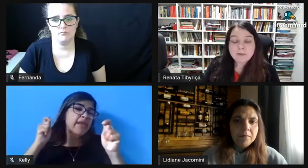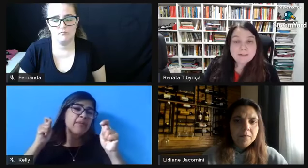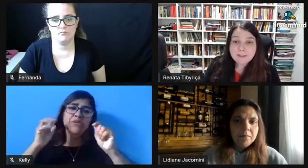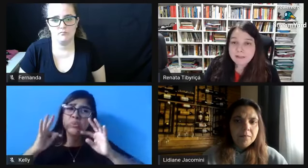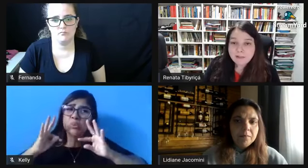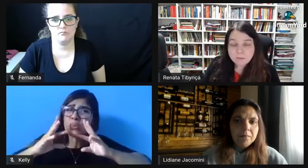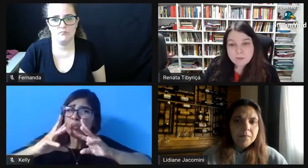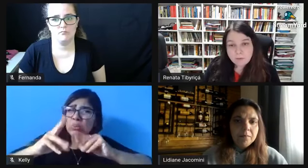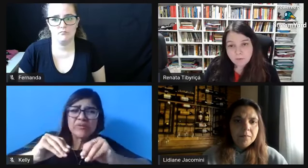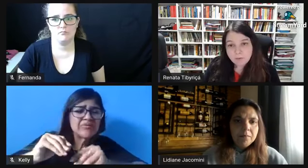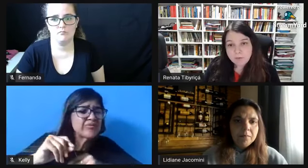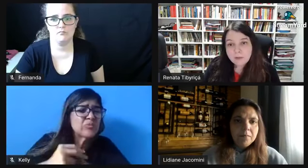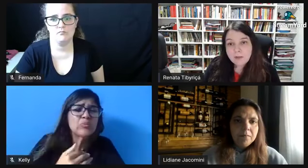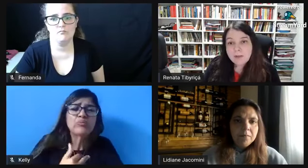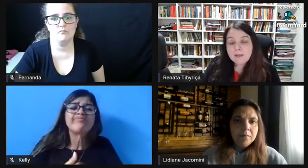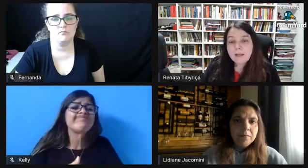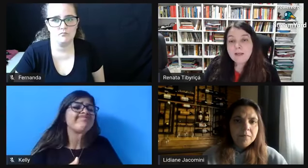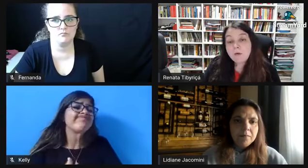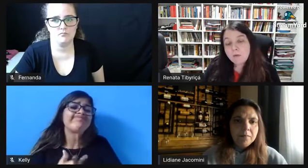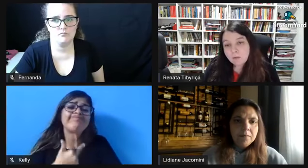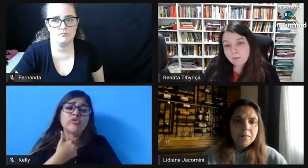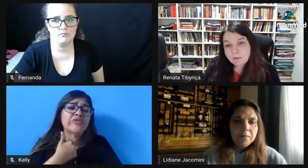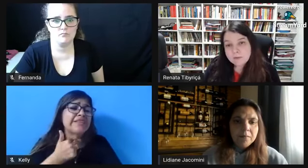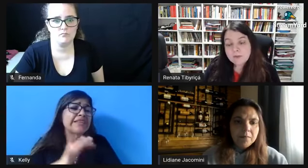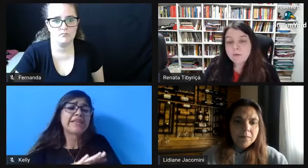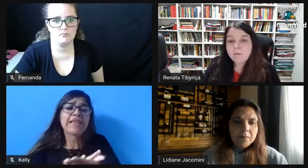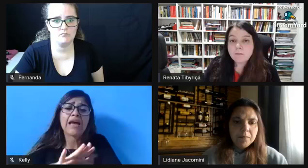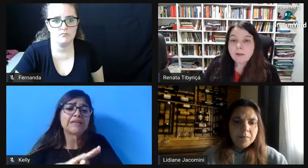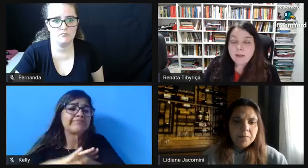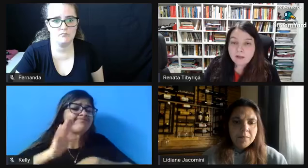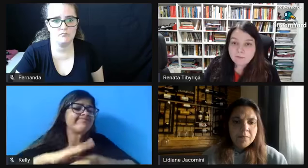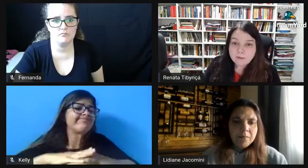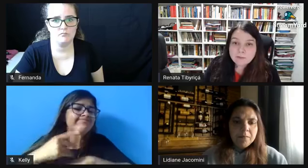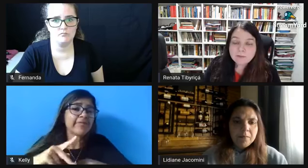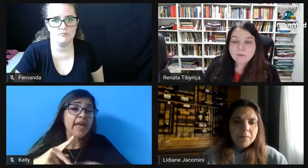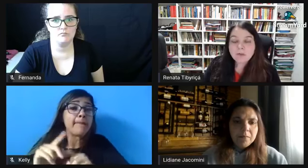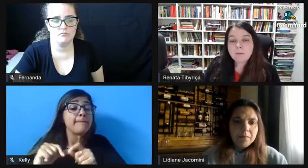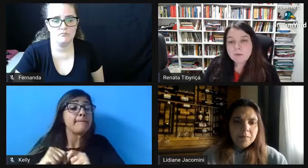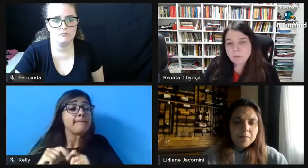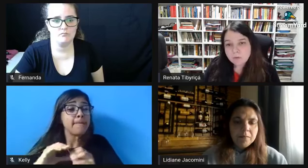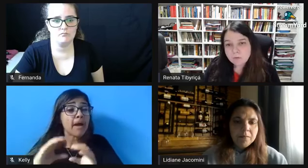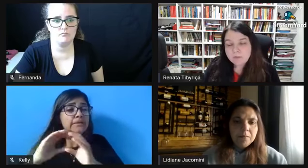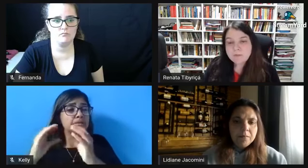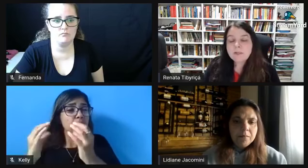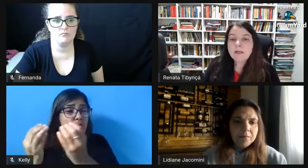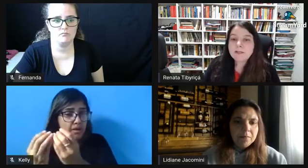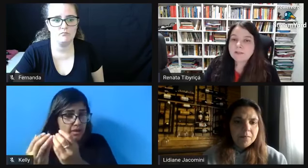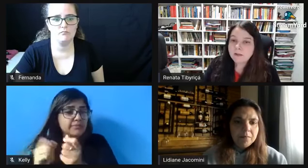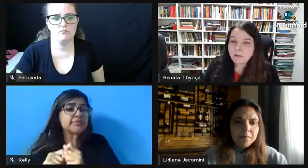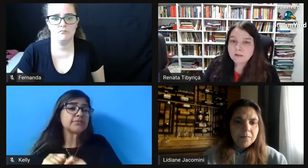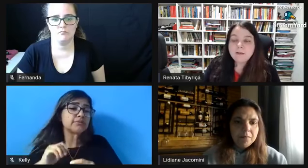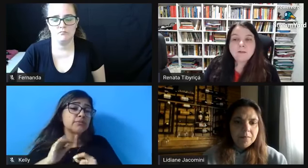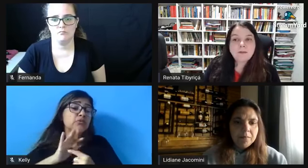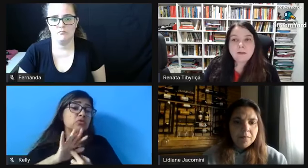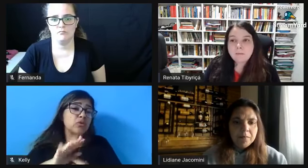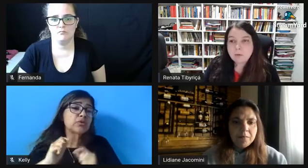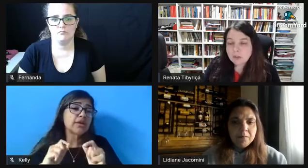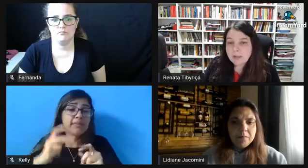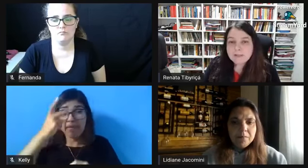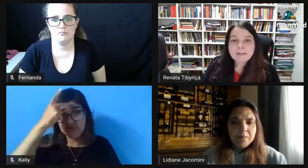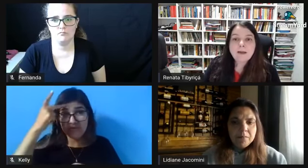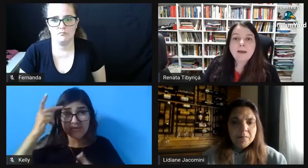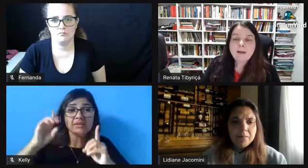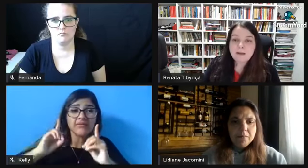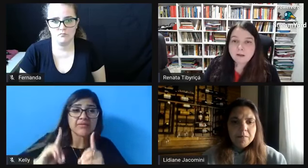não podia fazer nada por si própria. E aí, com a convenção, vem uma reafirmação de que a pessoa com deficiência, ela